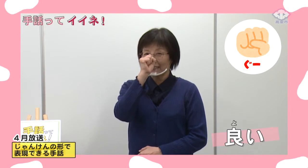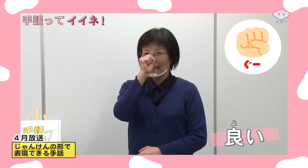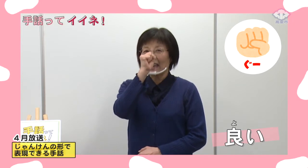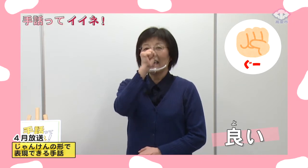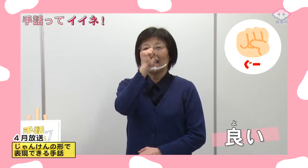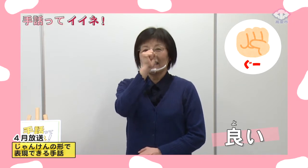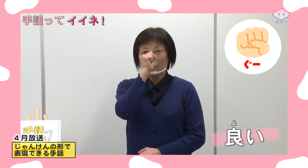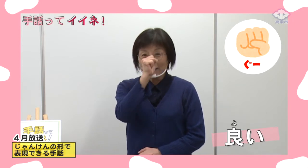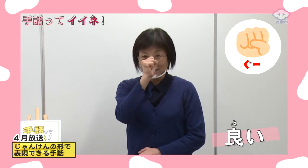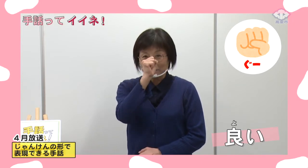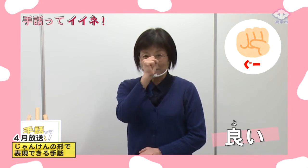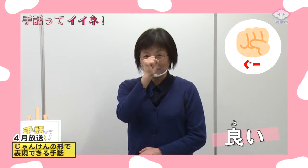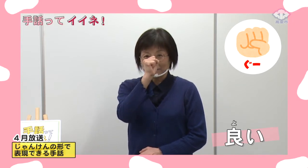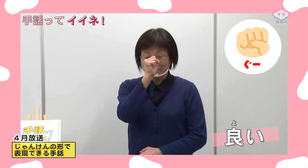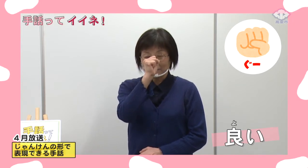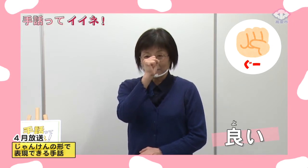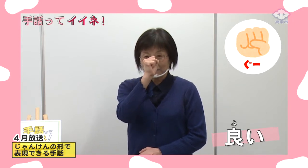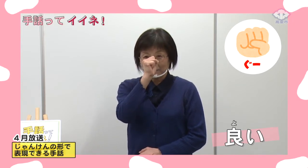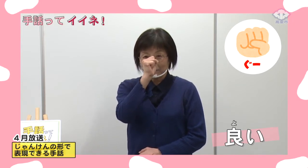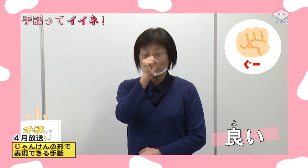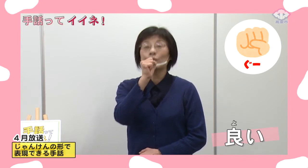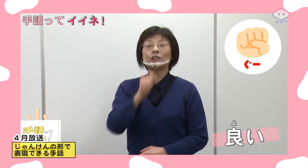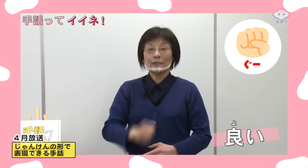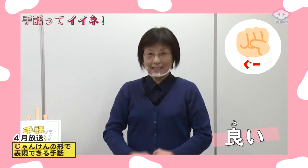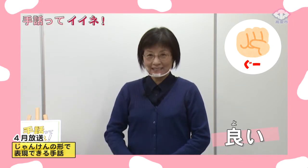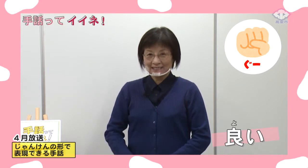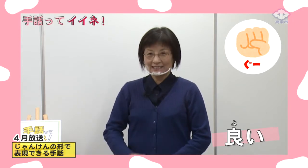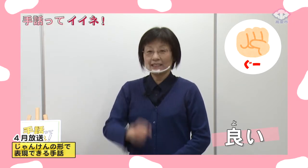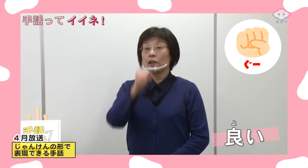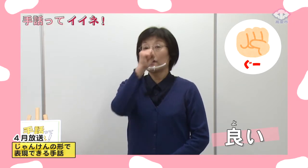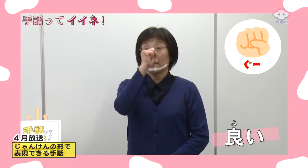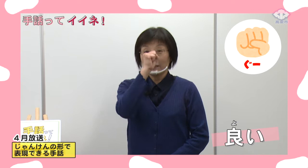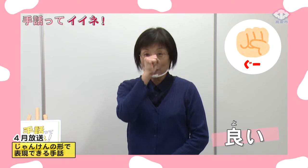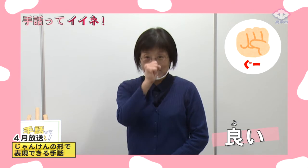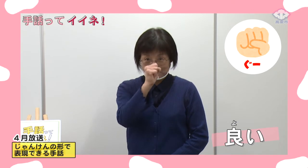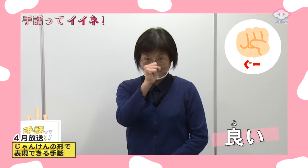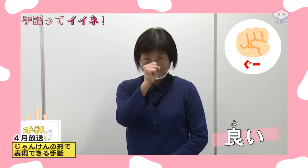ててよいという手話です。よい。